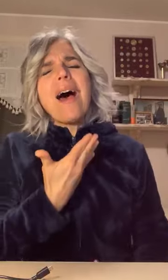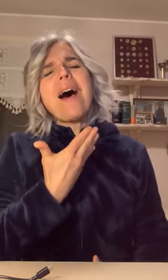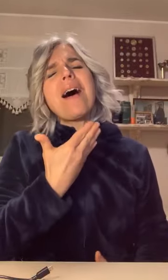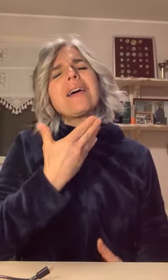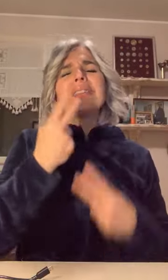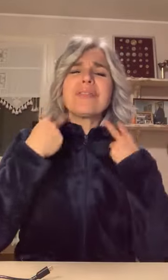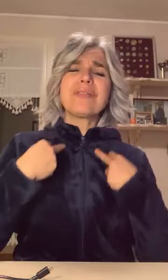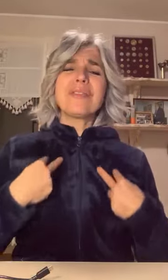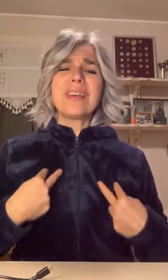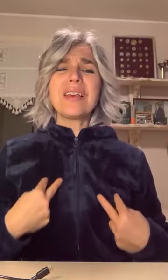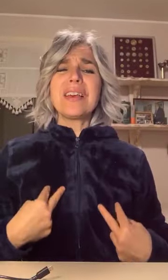incontrerà,